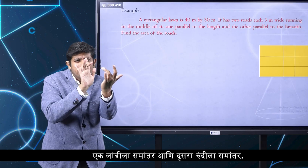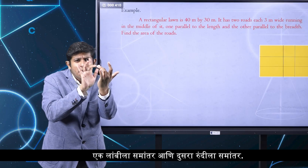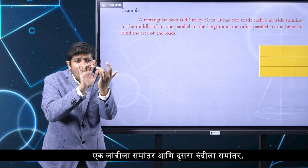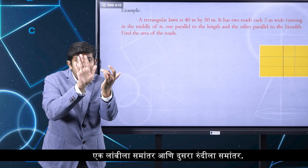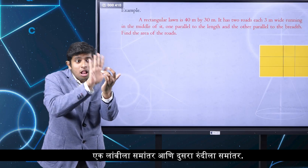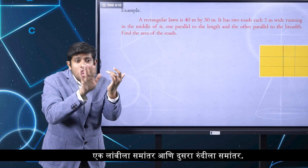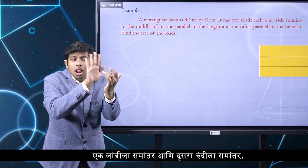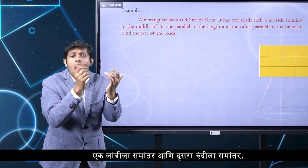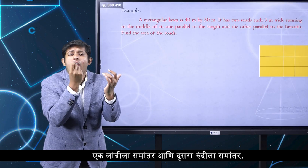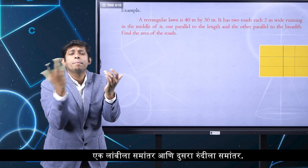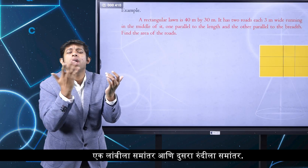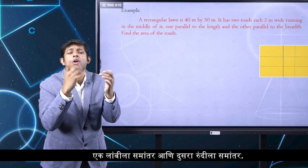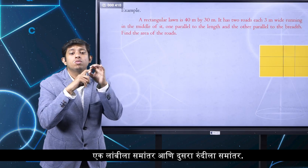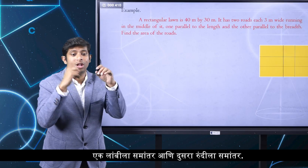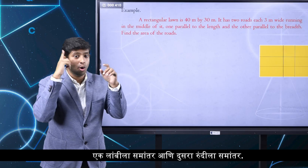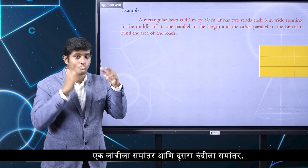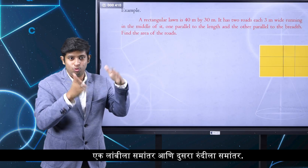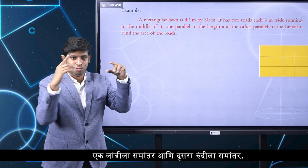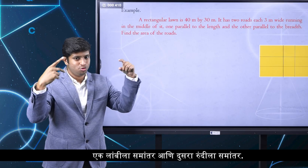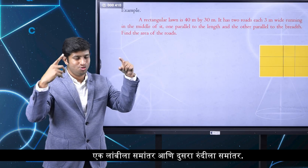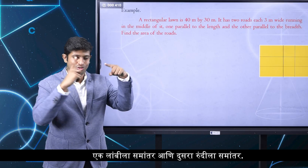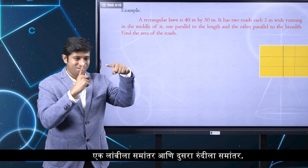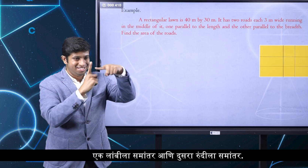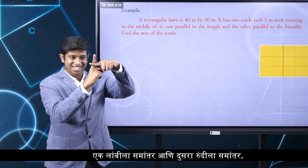एक लांबीला समांतर आणि दुसरा रुंदीला समांतर.